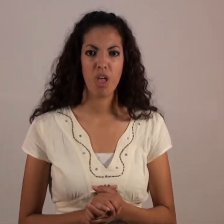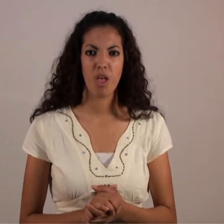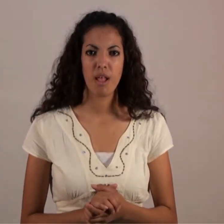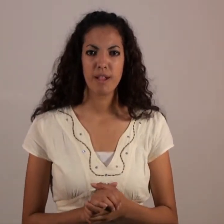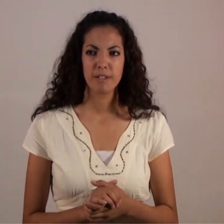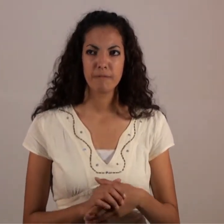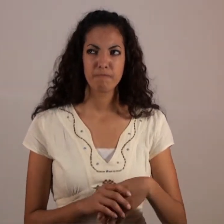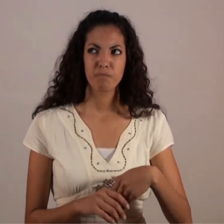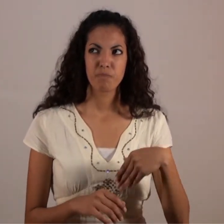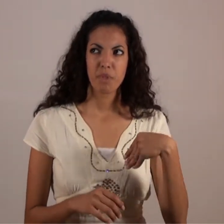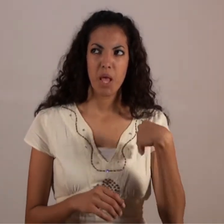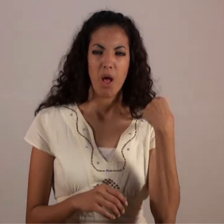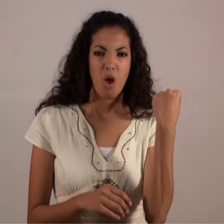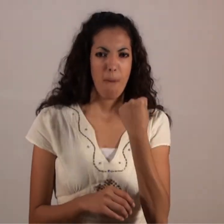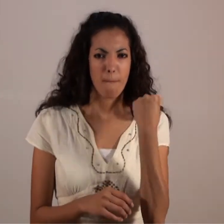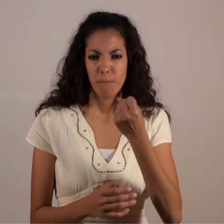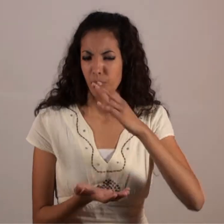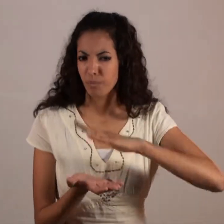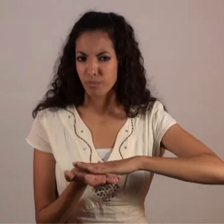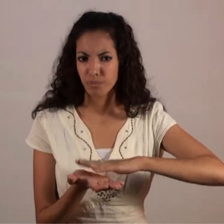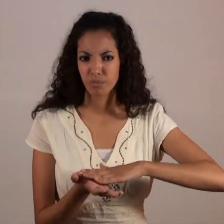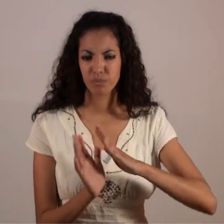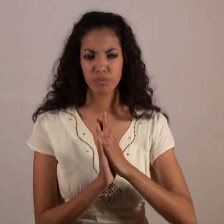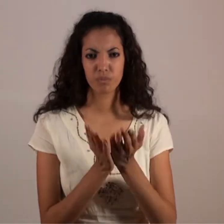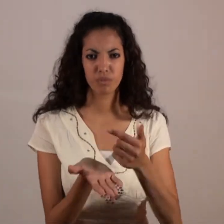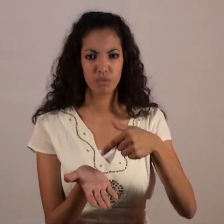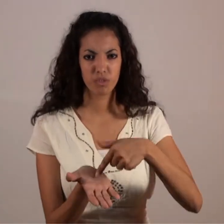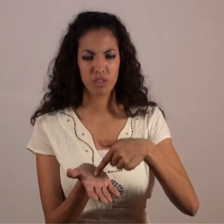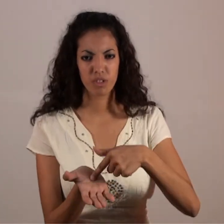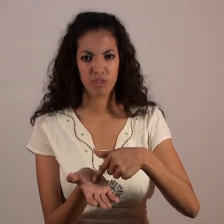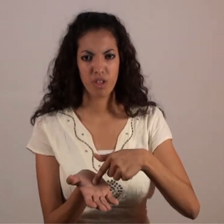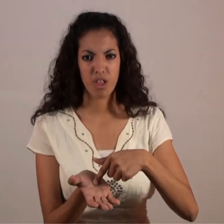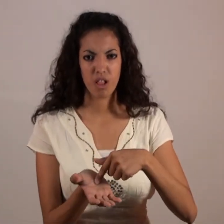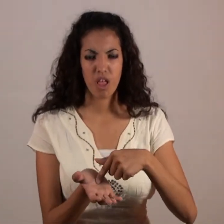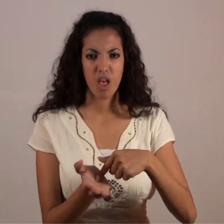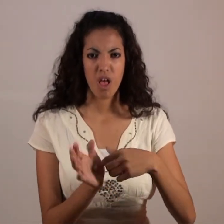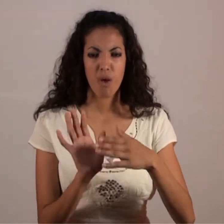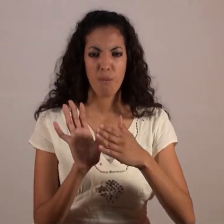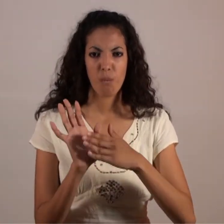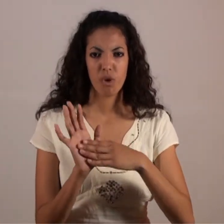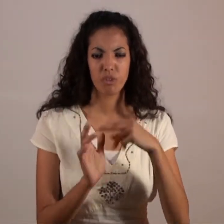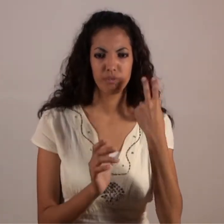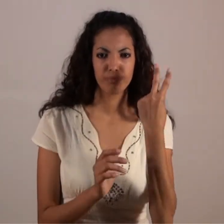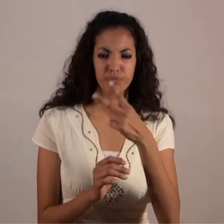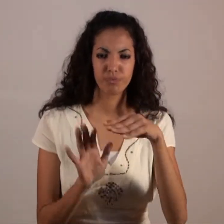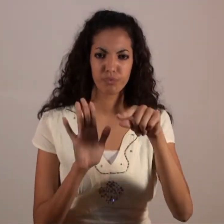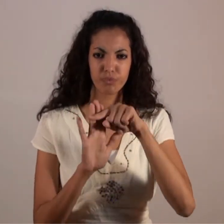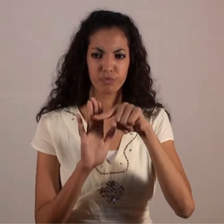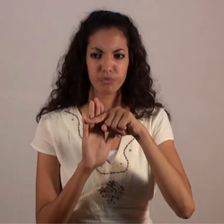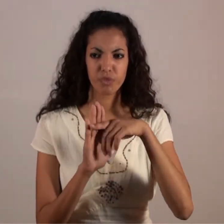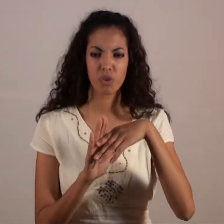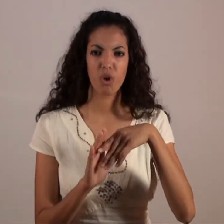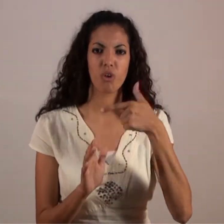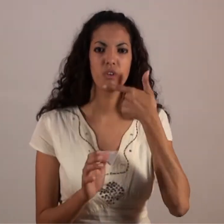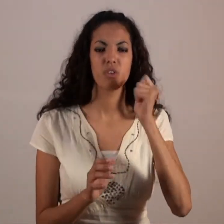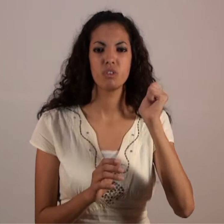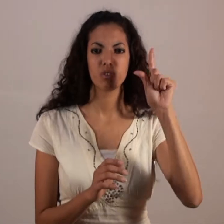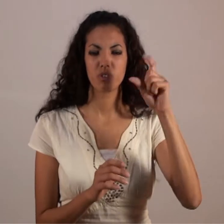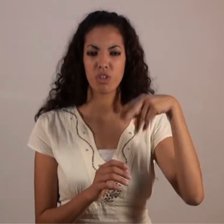Hebreos, proveniente del Antiguo Testamento, consiste en dos versículos del Salmo 110. El versículo